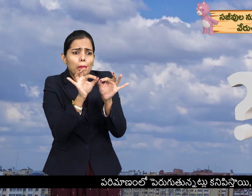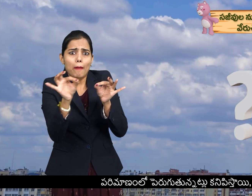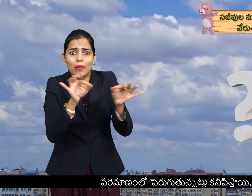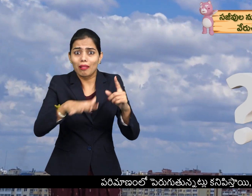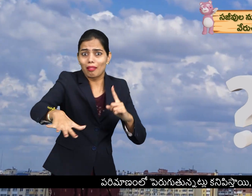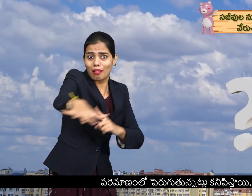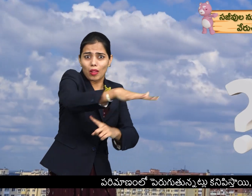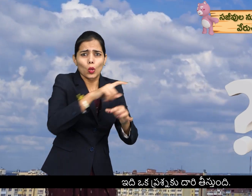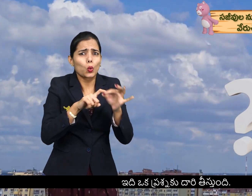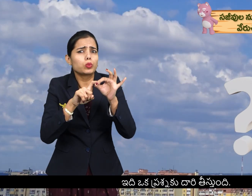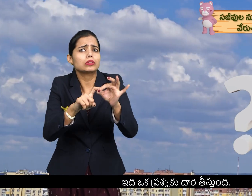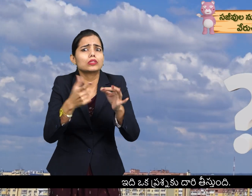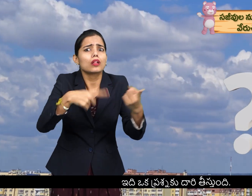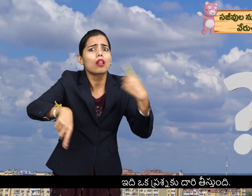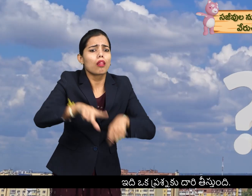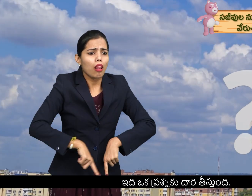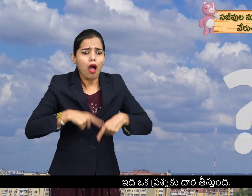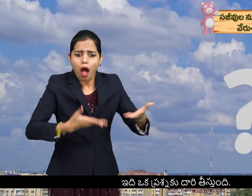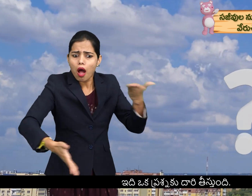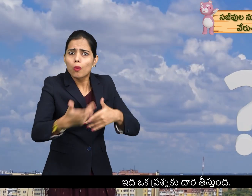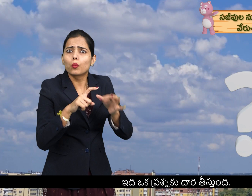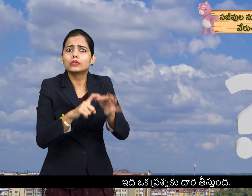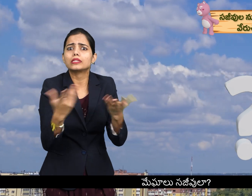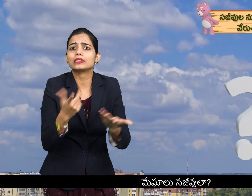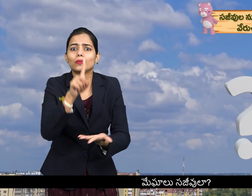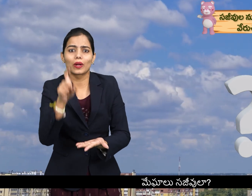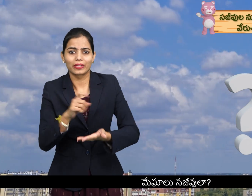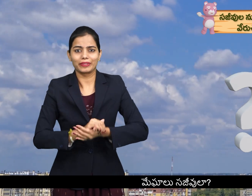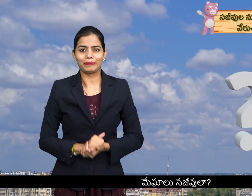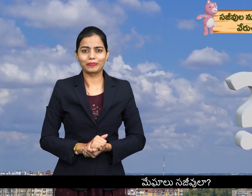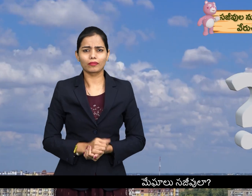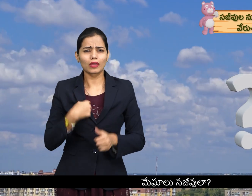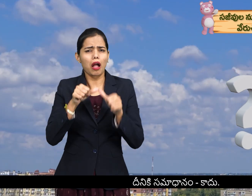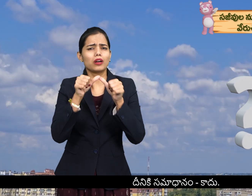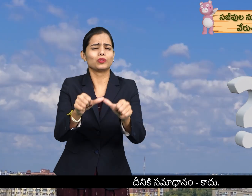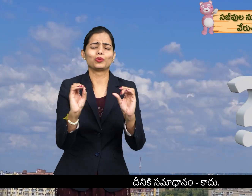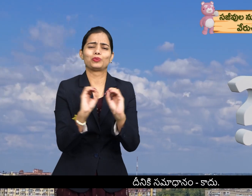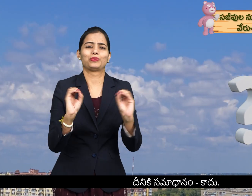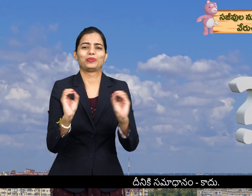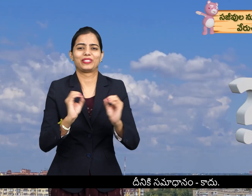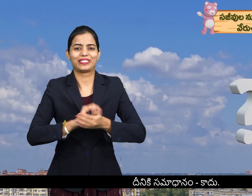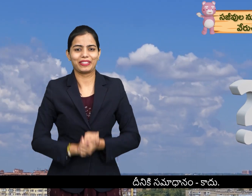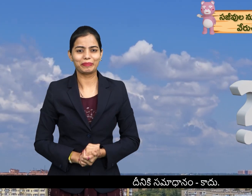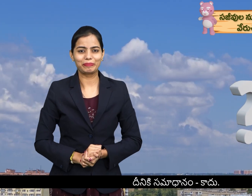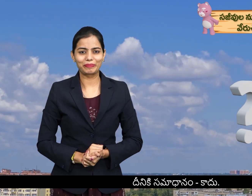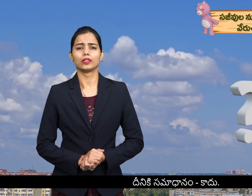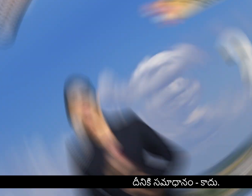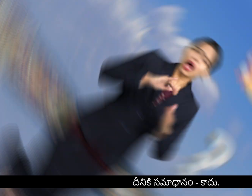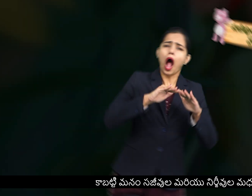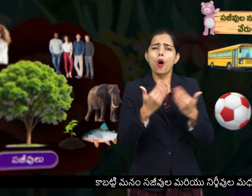పెరుగుతున్నట్లు కనిపిస్తాయి. ఇది ఒక ప్రశ్నకు దారితీస్తుంది: మేఘాలు సజీవులా? దీనికి సమాధానం